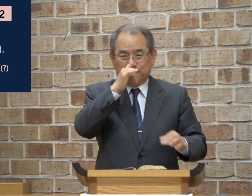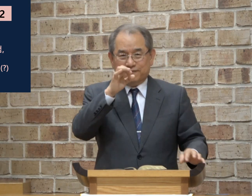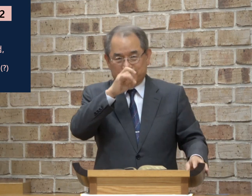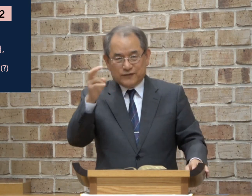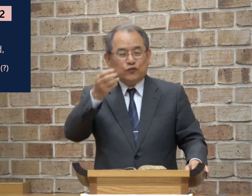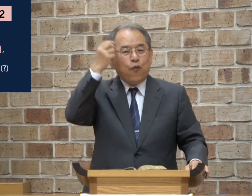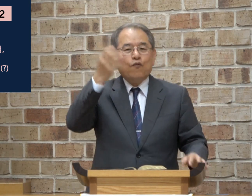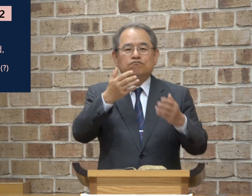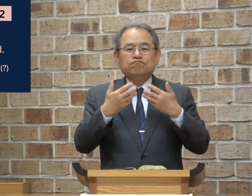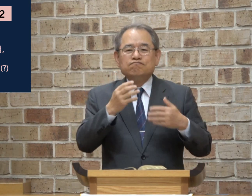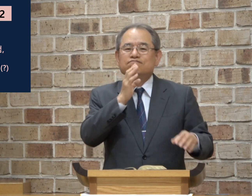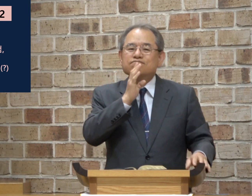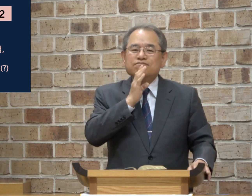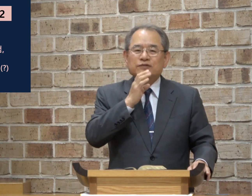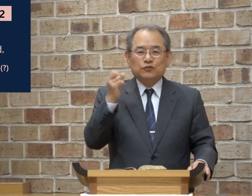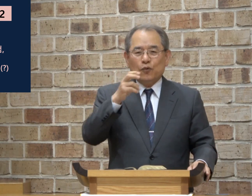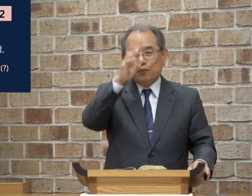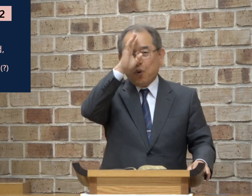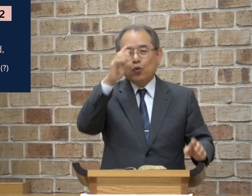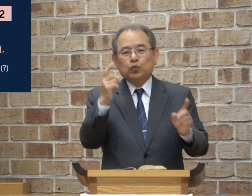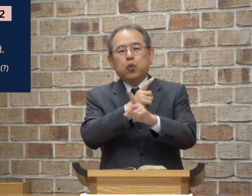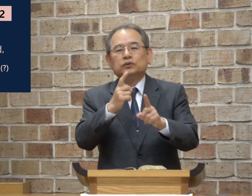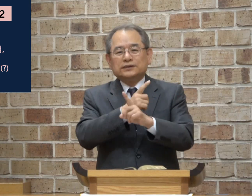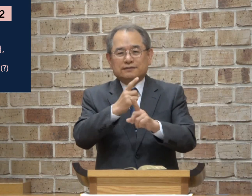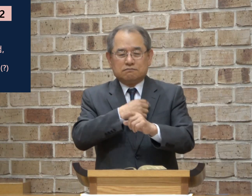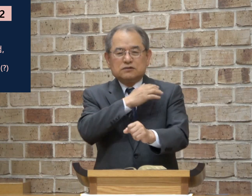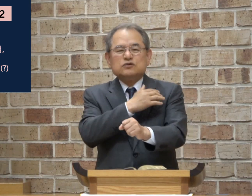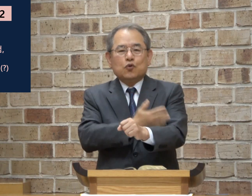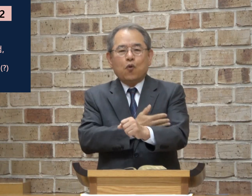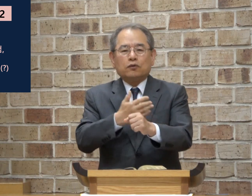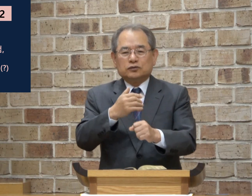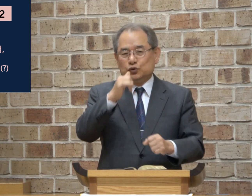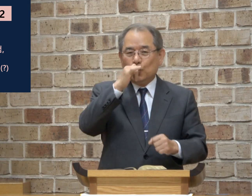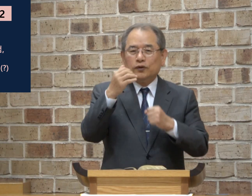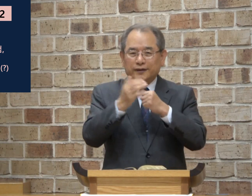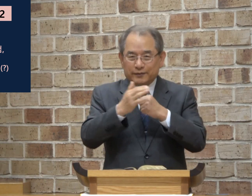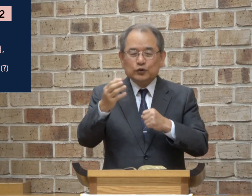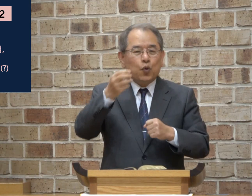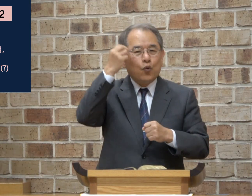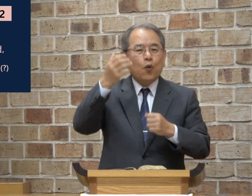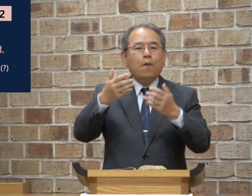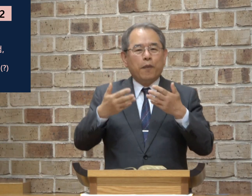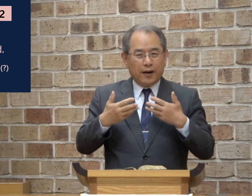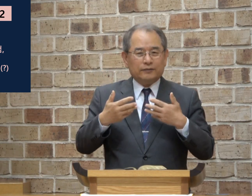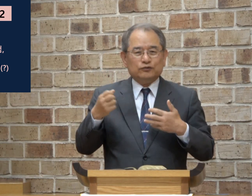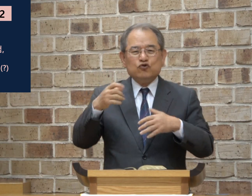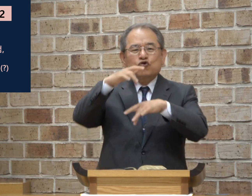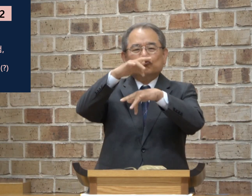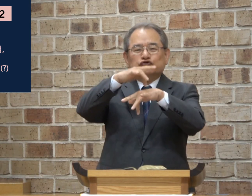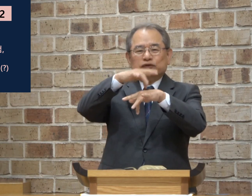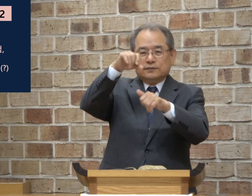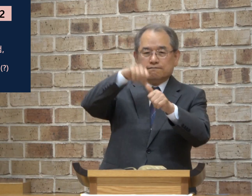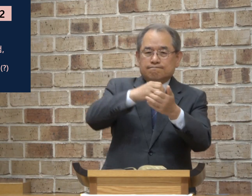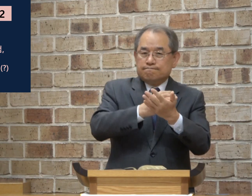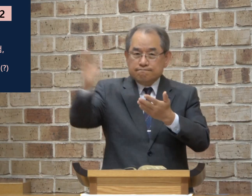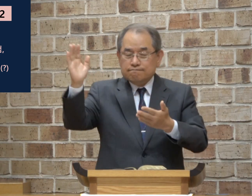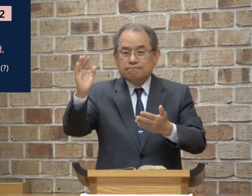체험을 해야 받은 것이다. 병 고치는 능력이 있어야 성령 받은 것이다. 아니면